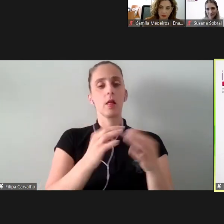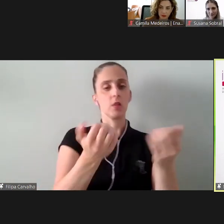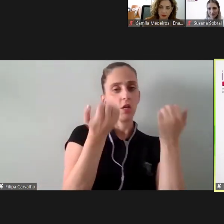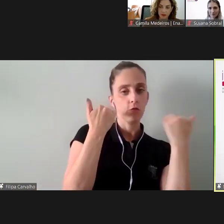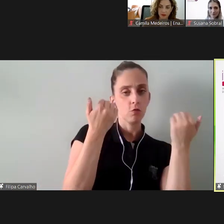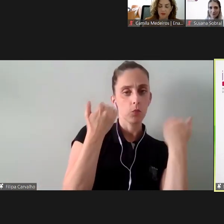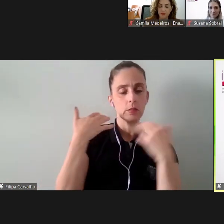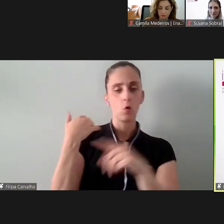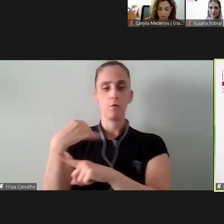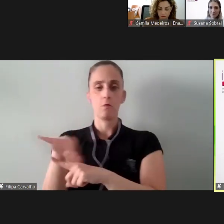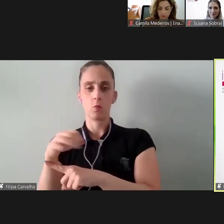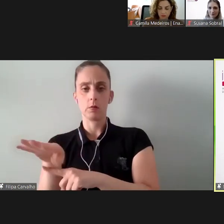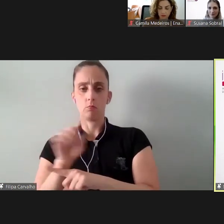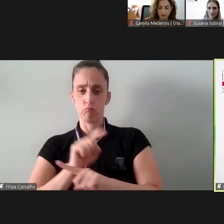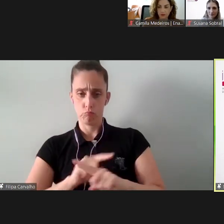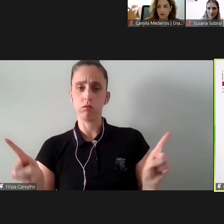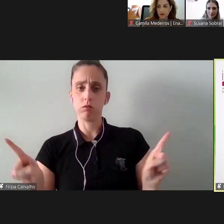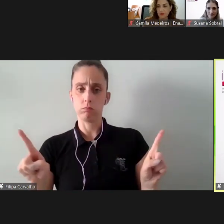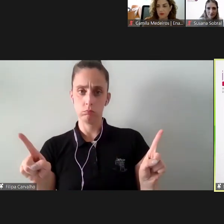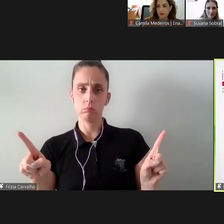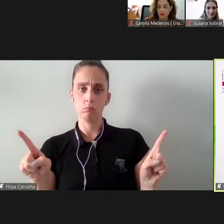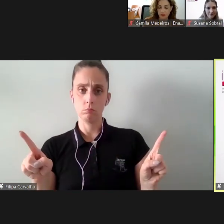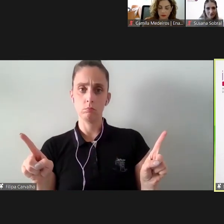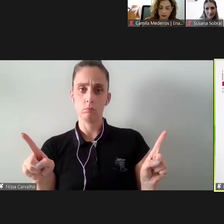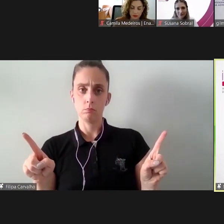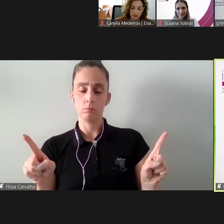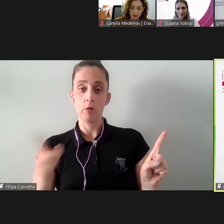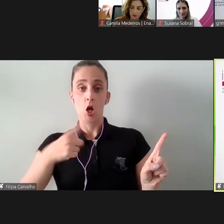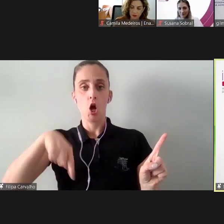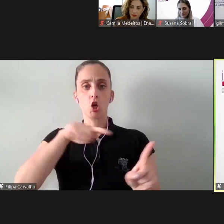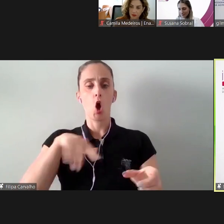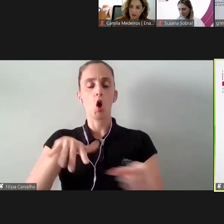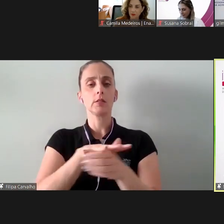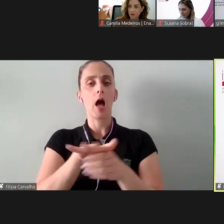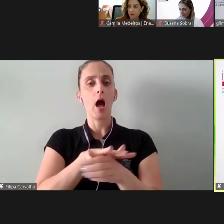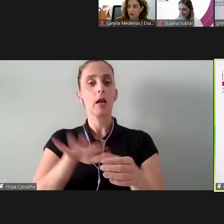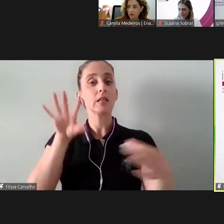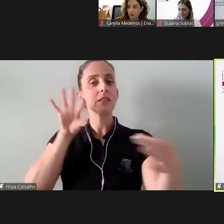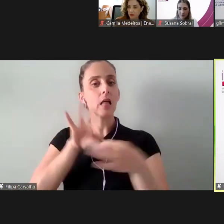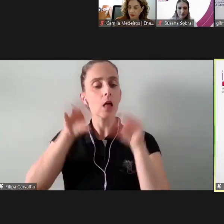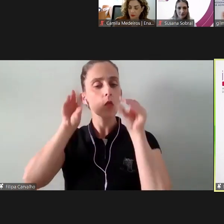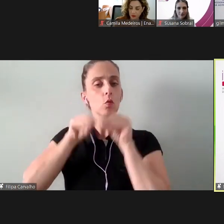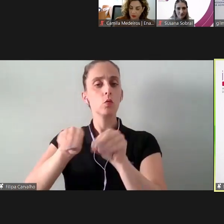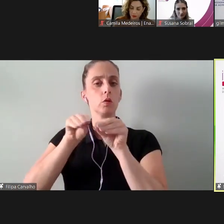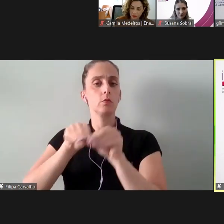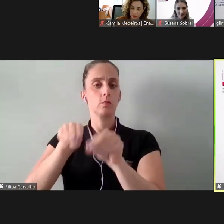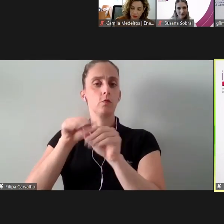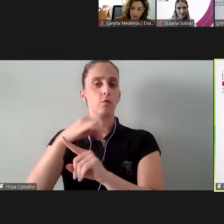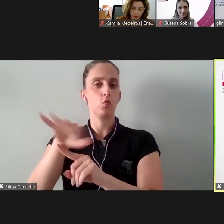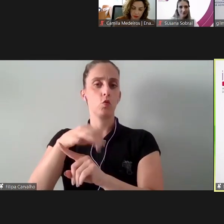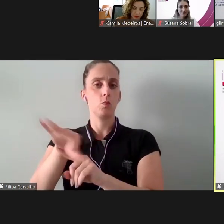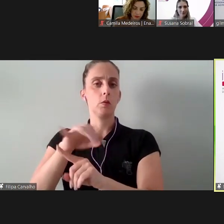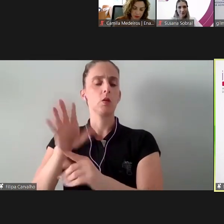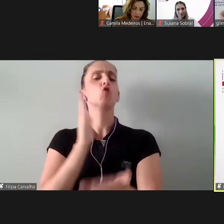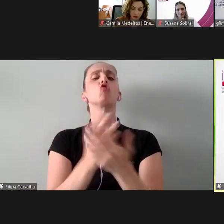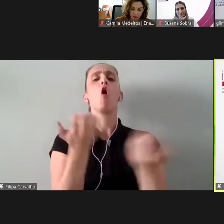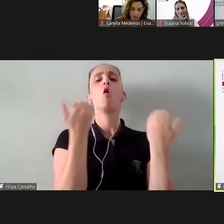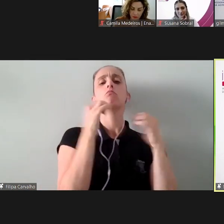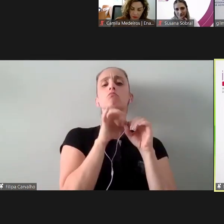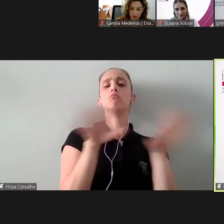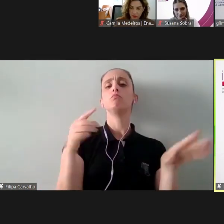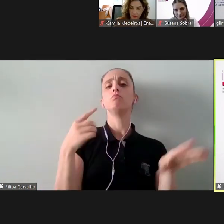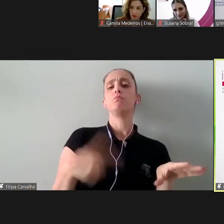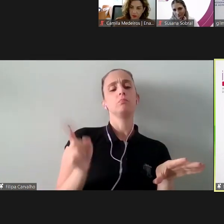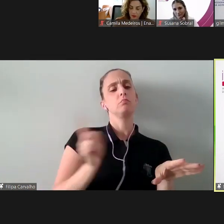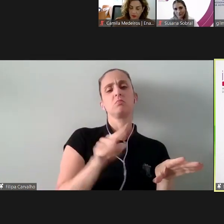formação. E a nossa área de intervenção é a intervenção da formação, da capacitação, não é a pura disseminação de informação, porque essa